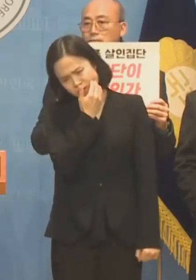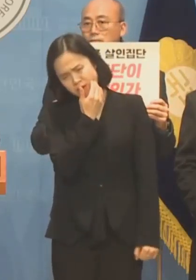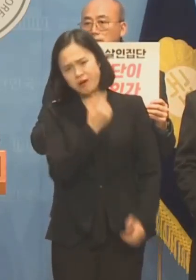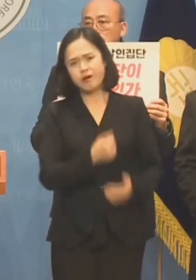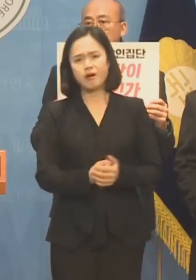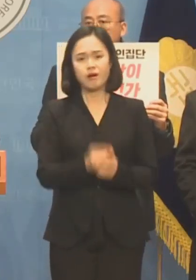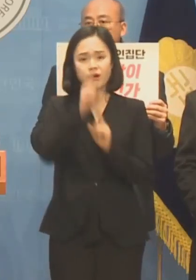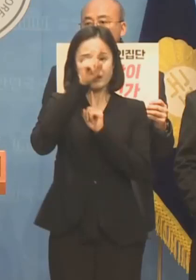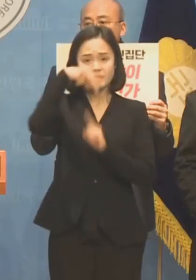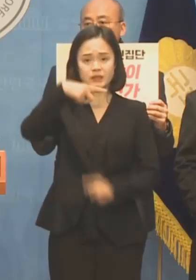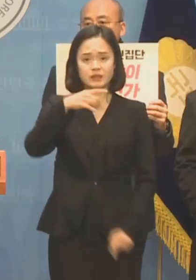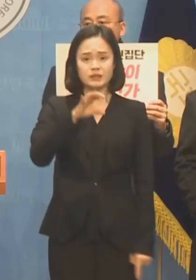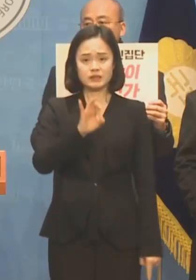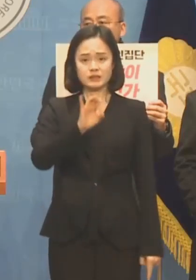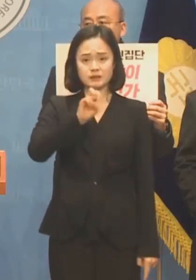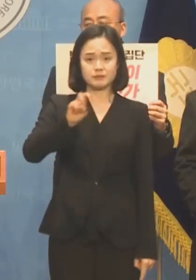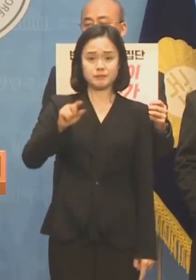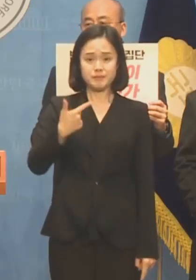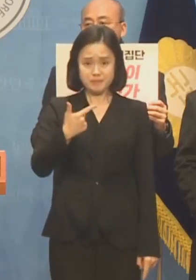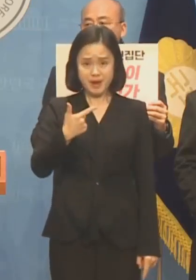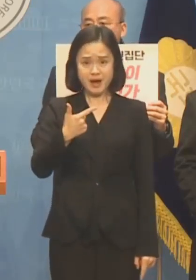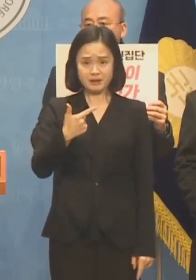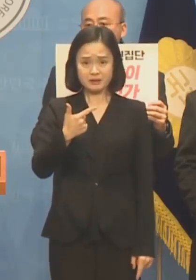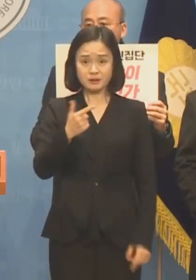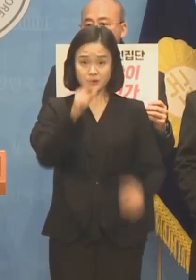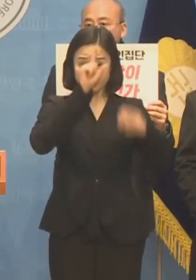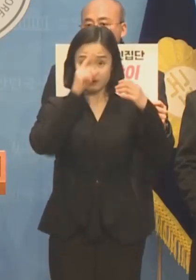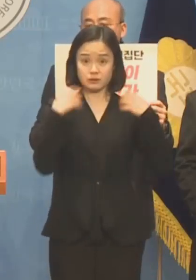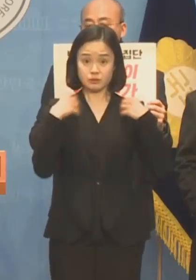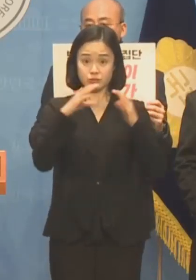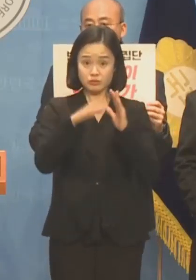시대를 이어서 유신 시대 때는 정치 깡패 역할을 했고